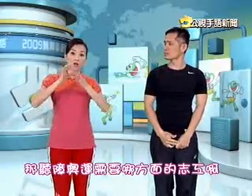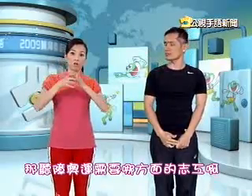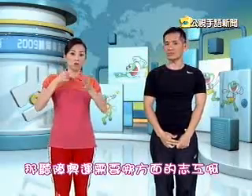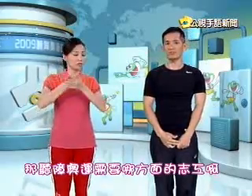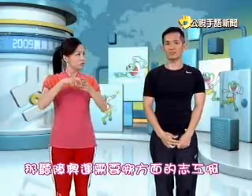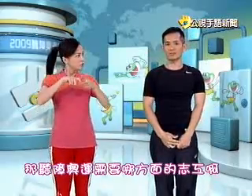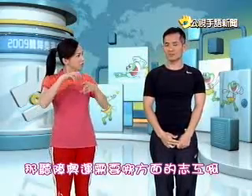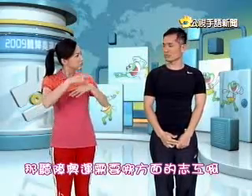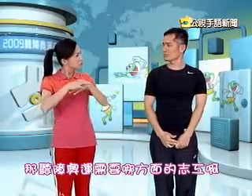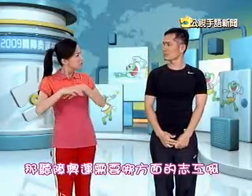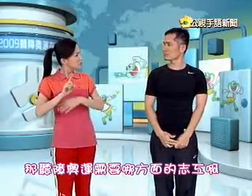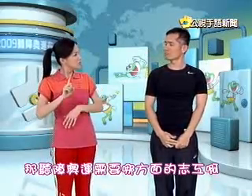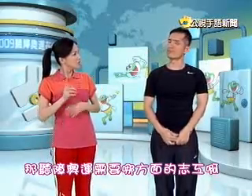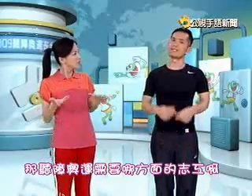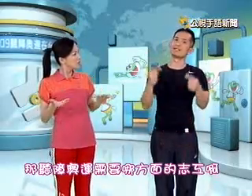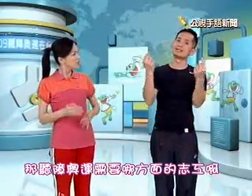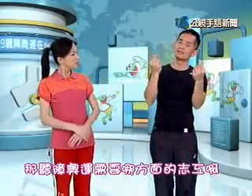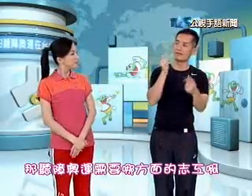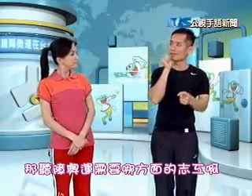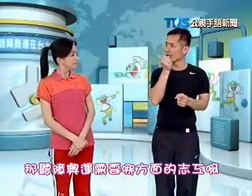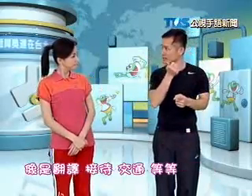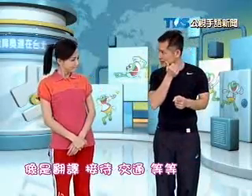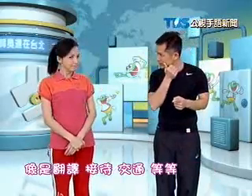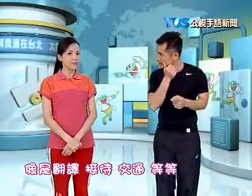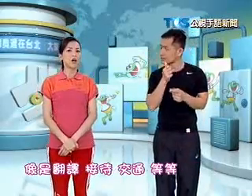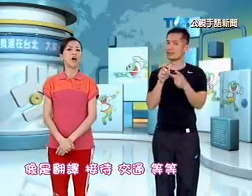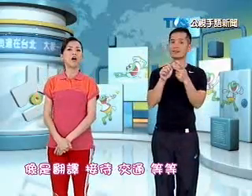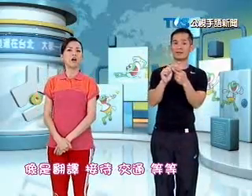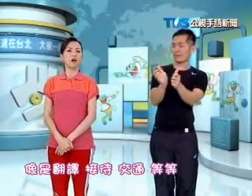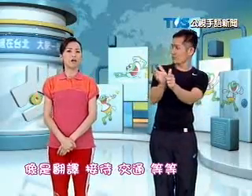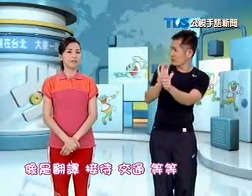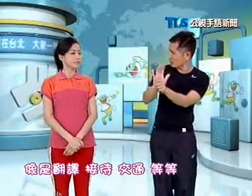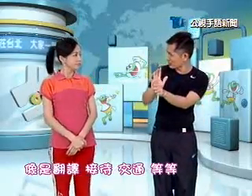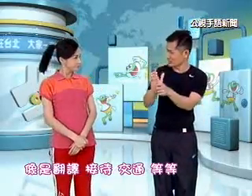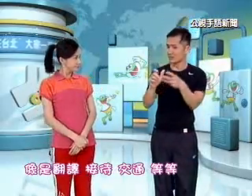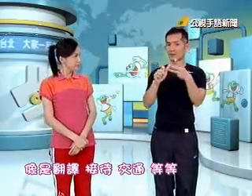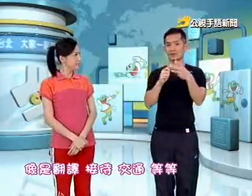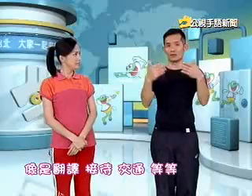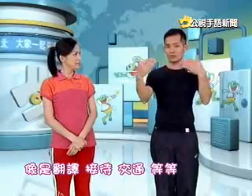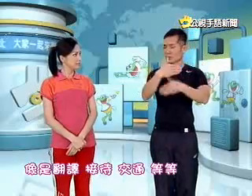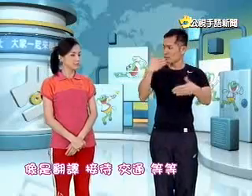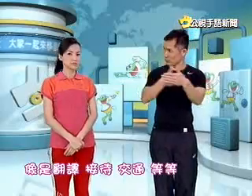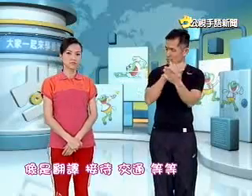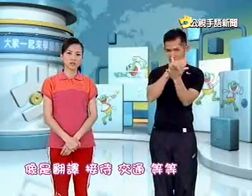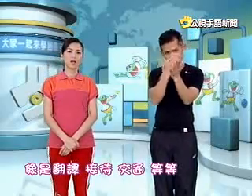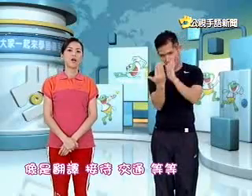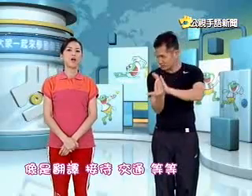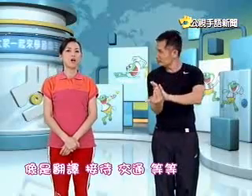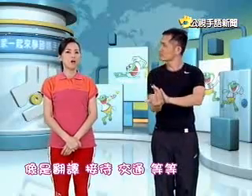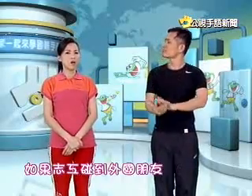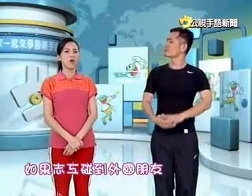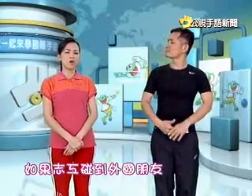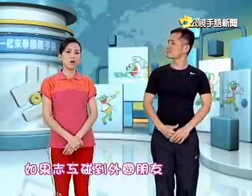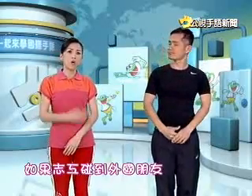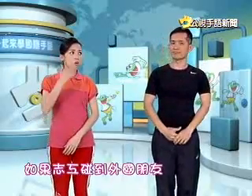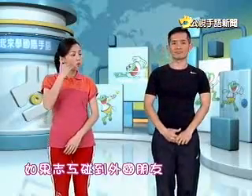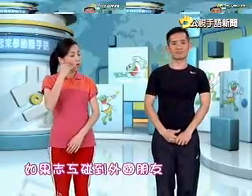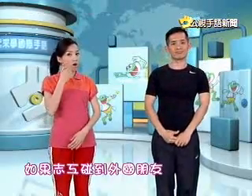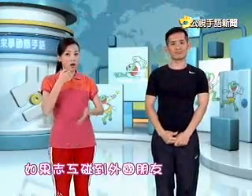那听障奥运需要哪方面的志工啊？ 像是翻译、接待、交通等等。 如